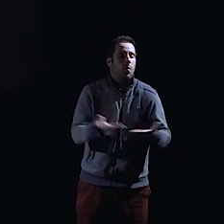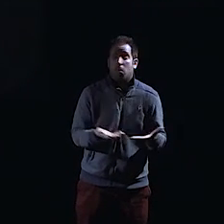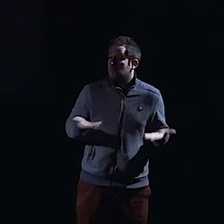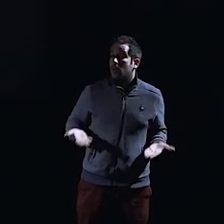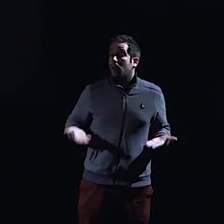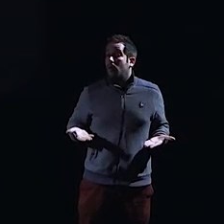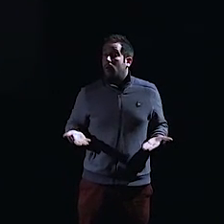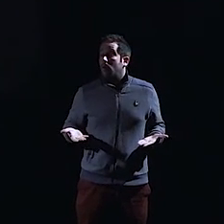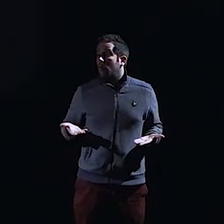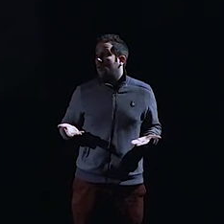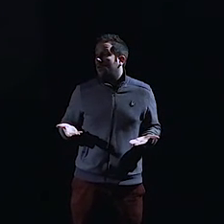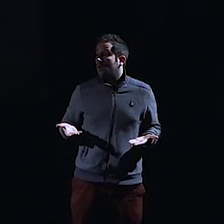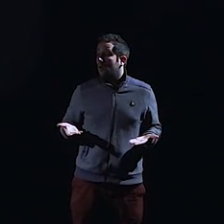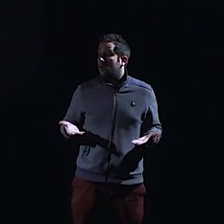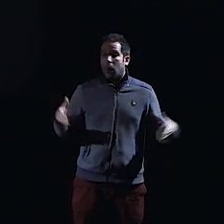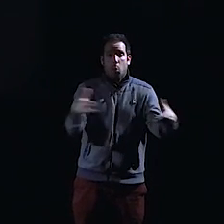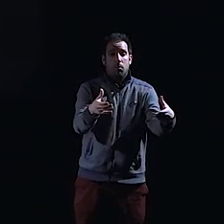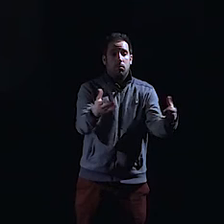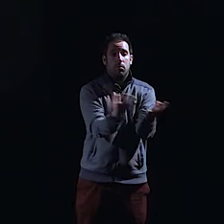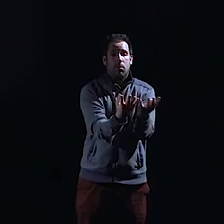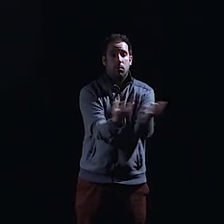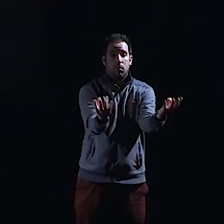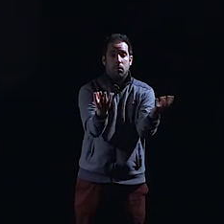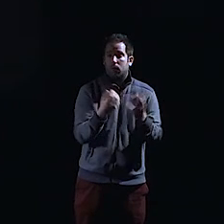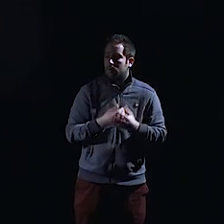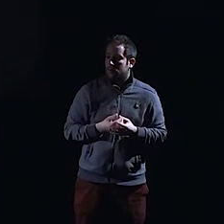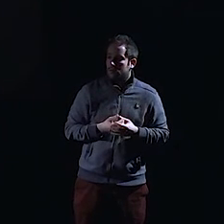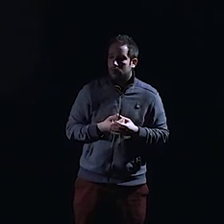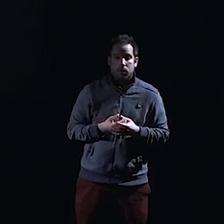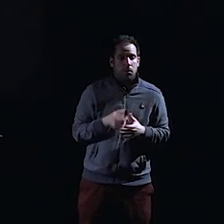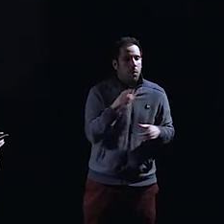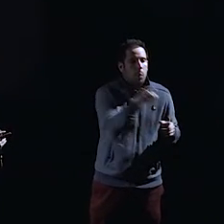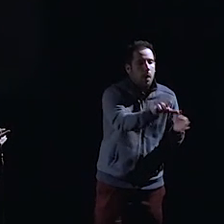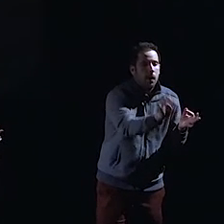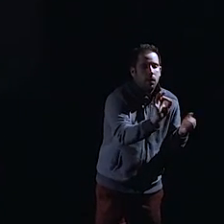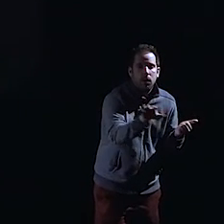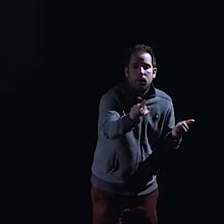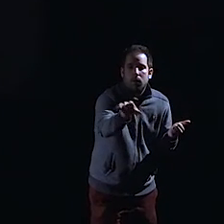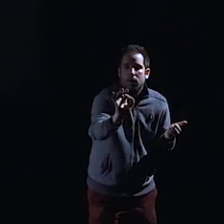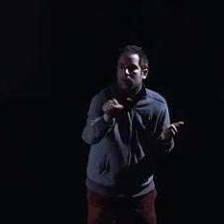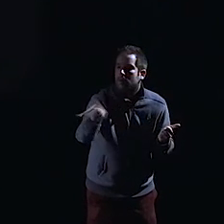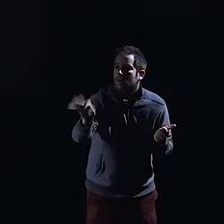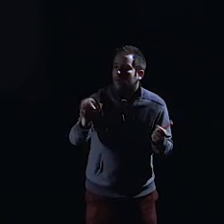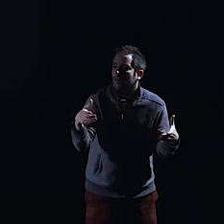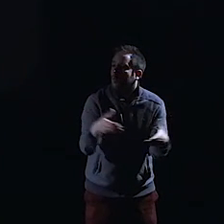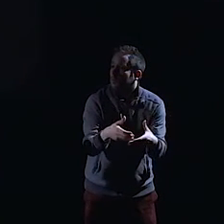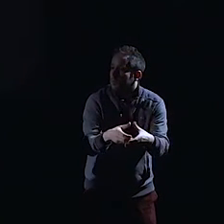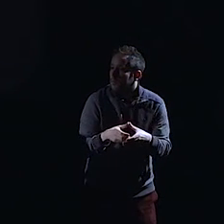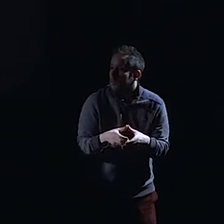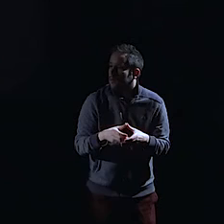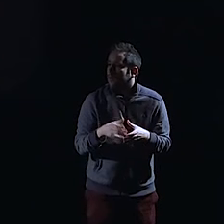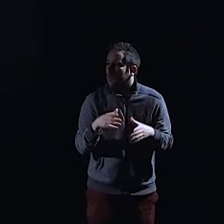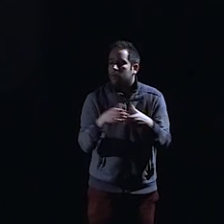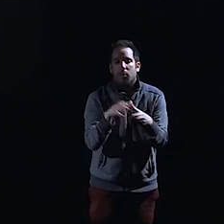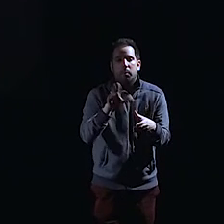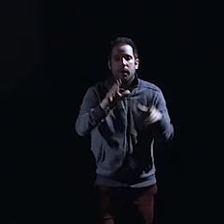celle-ci, où tu as un groupe, mettons, je sais pas, on va prendre toi, on va prendre des gens, un groupe de